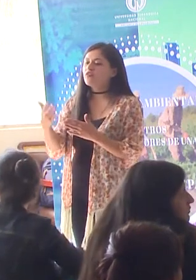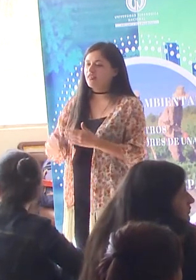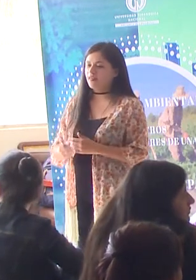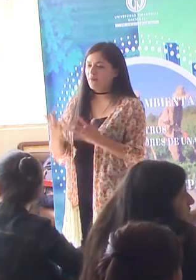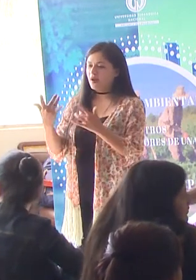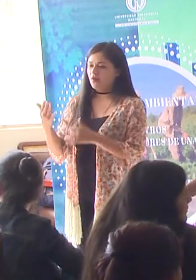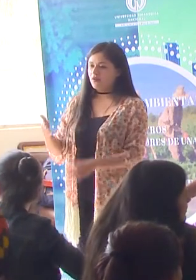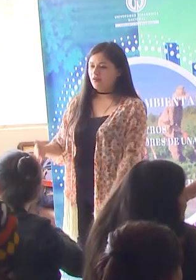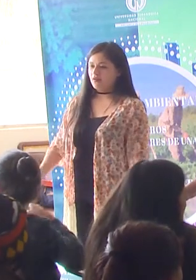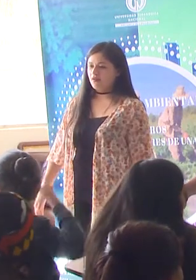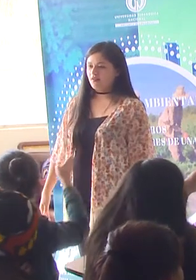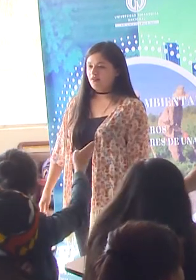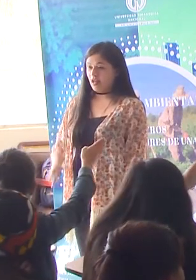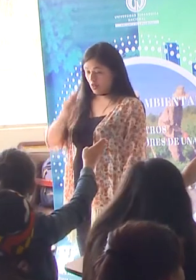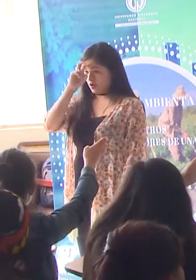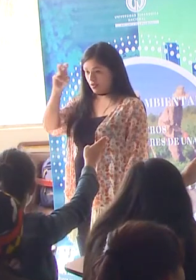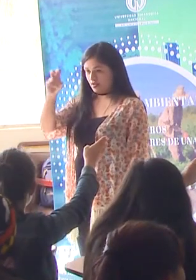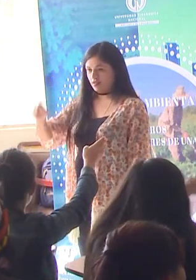tres